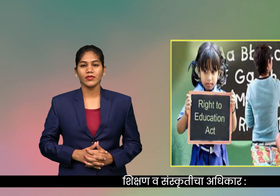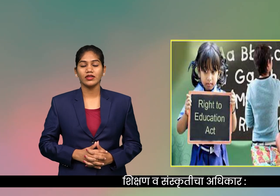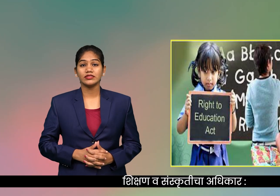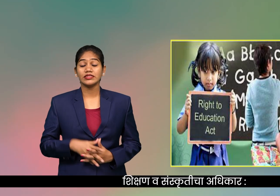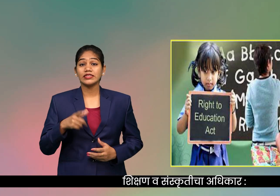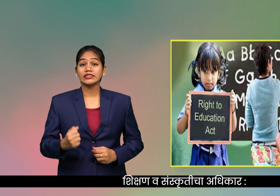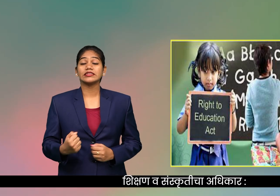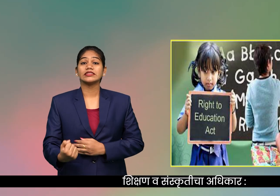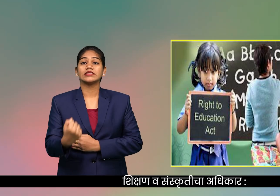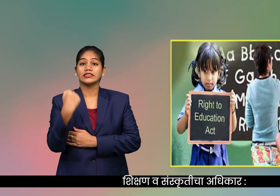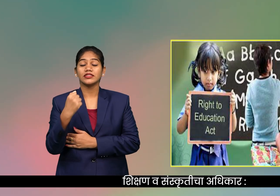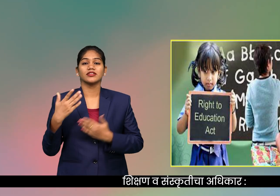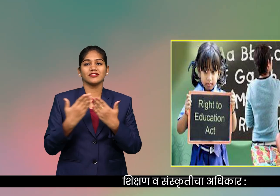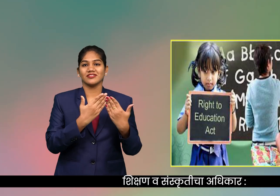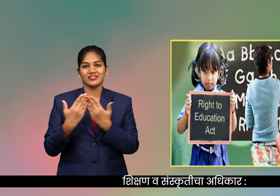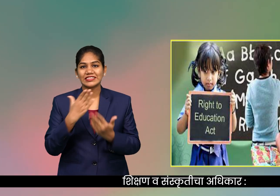शिक्षण व संस्कृतीचा अधिकार.